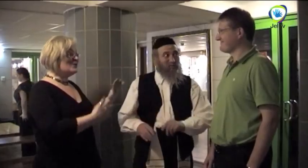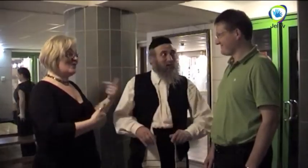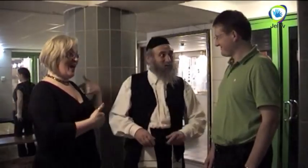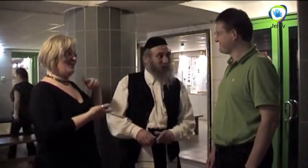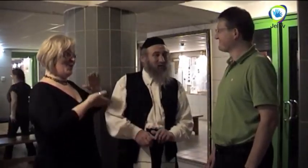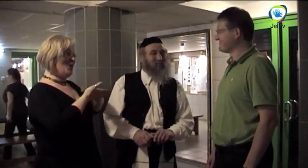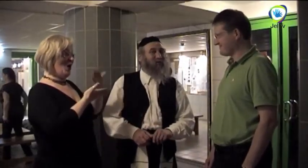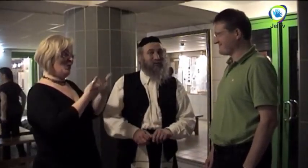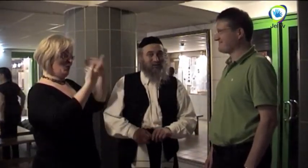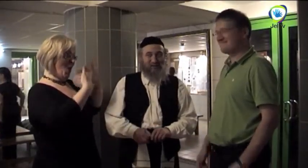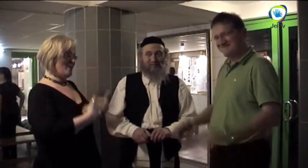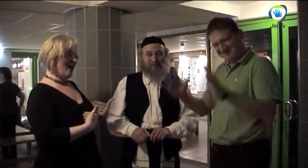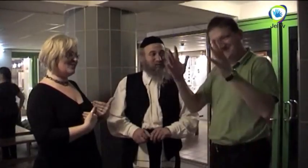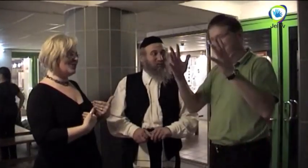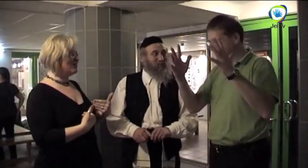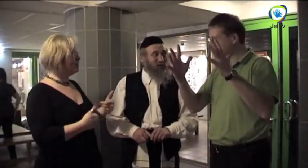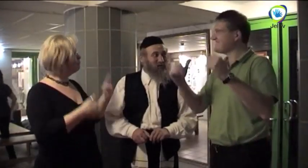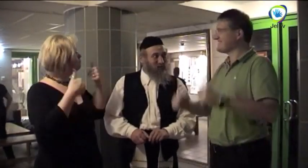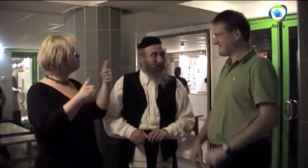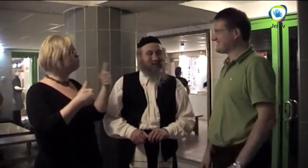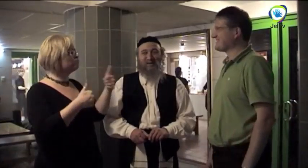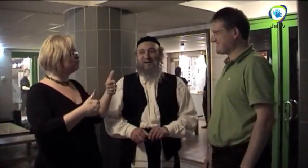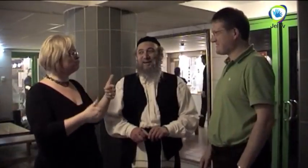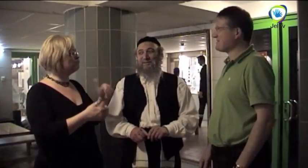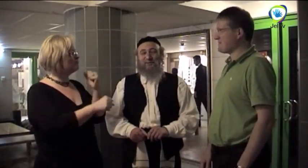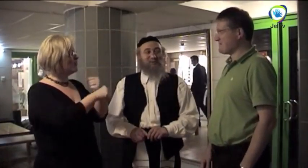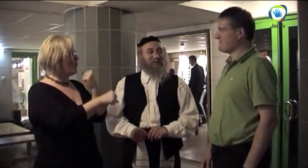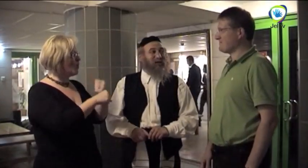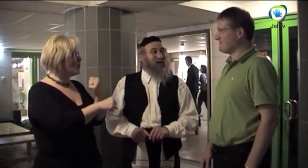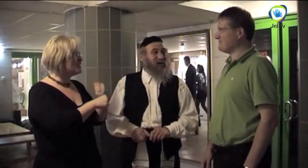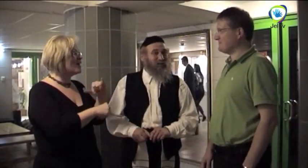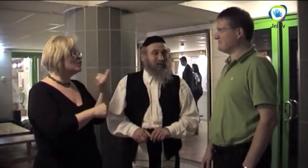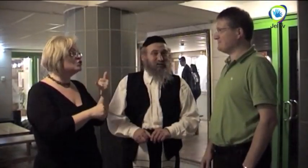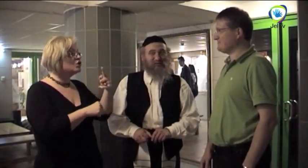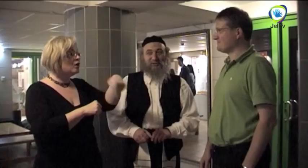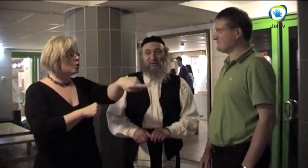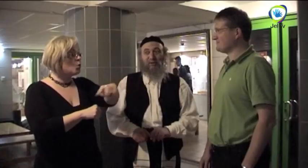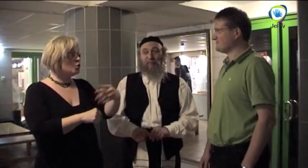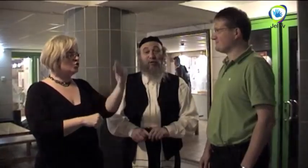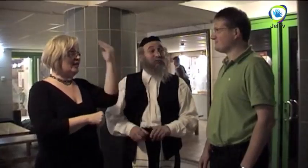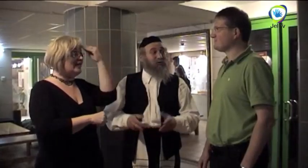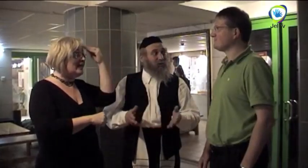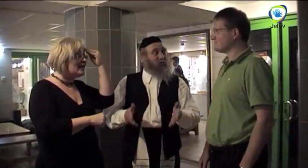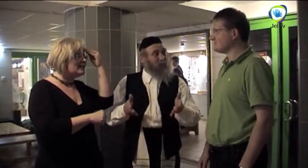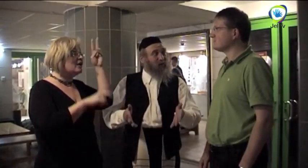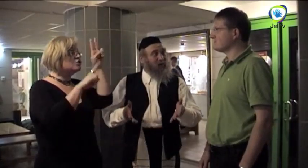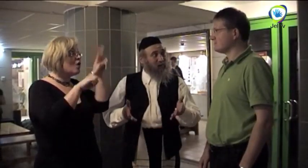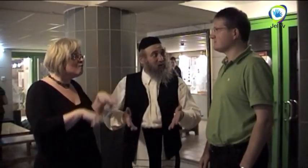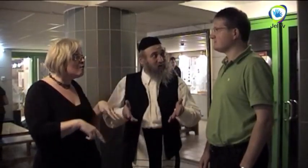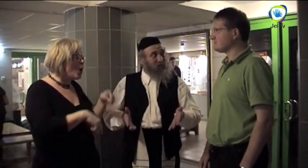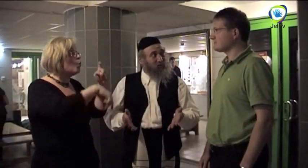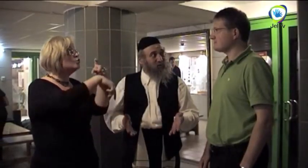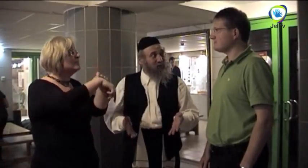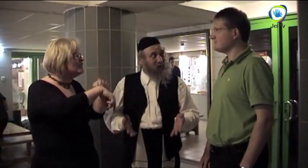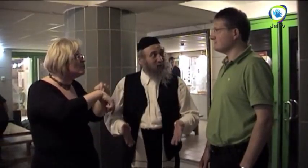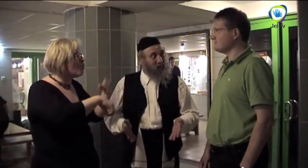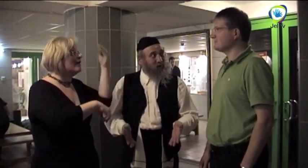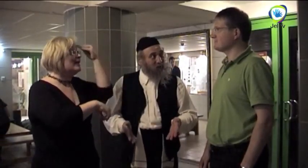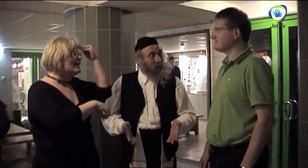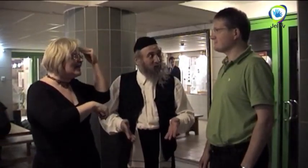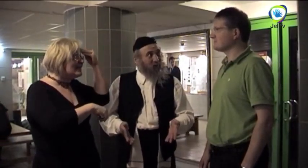köszönhető a tolmácsoknak, fantasztikusan tolmácsolnak, közönség érti, közönség valós időben érti a